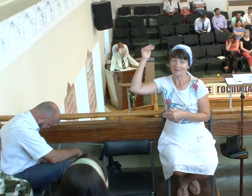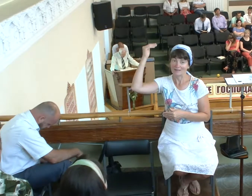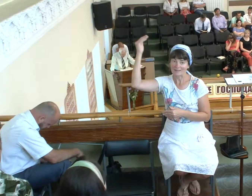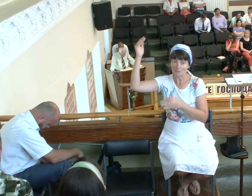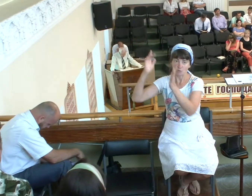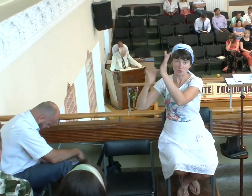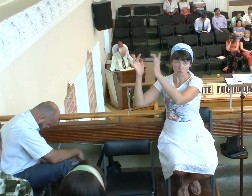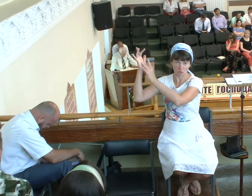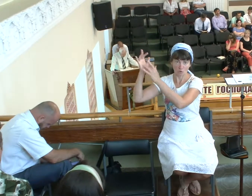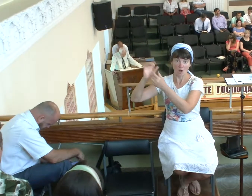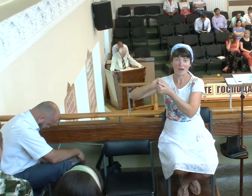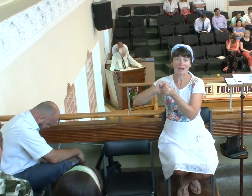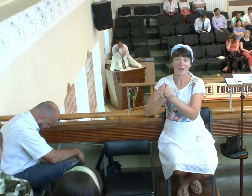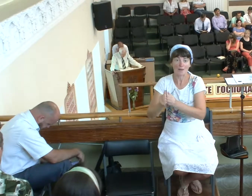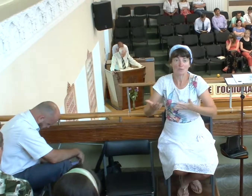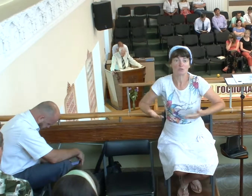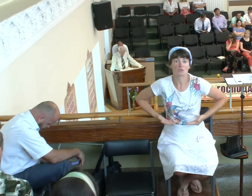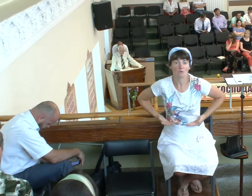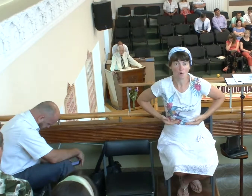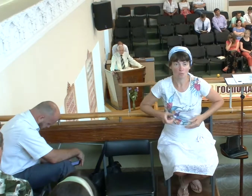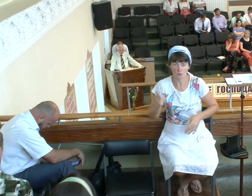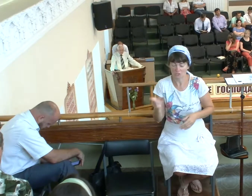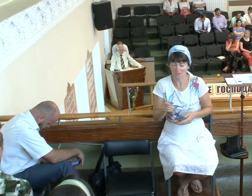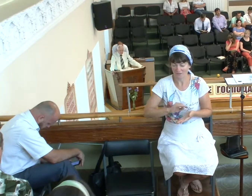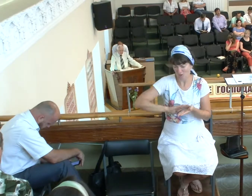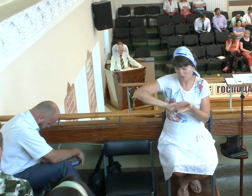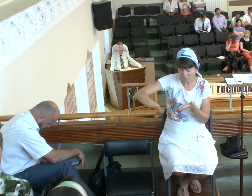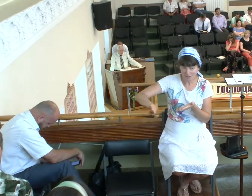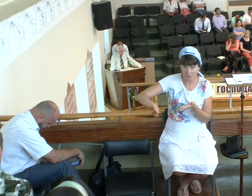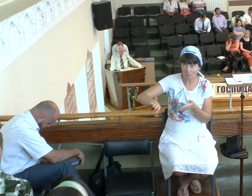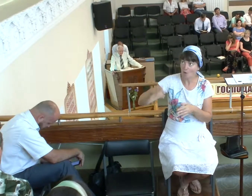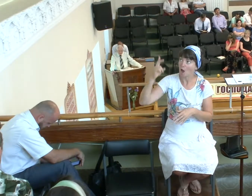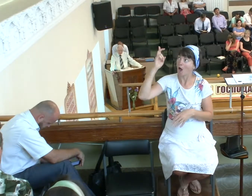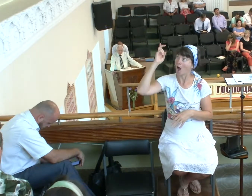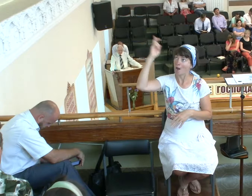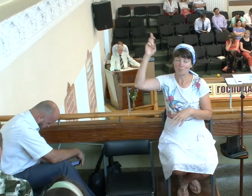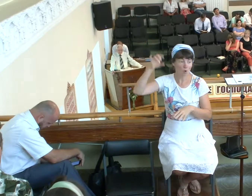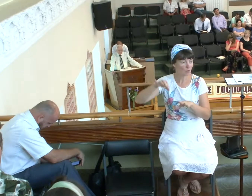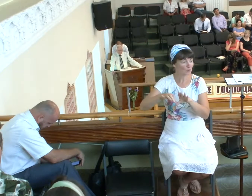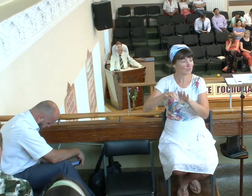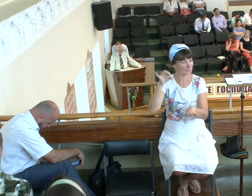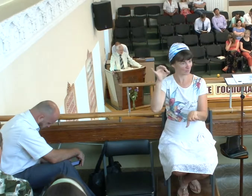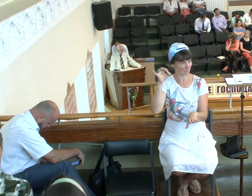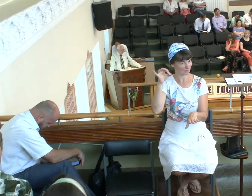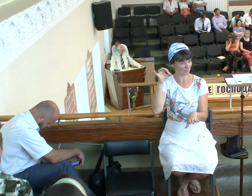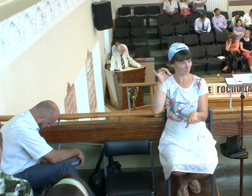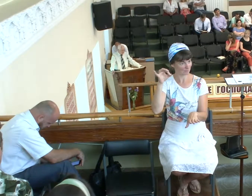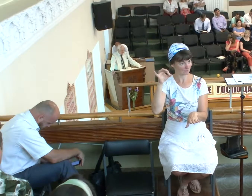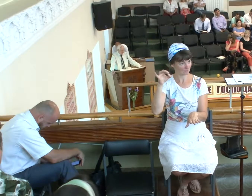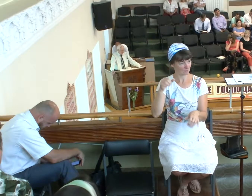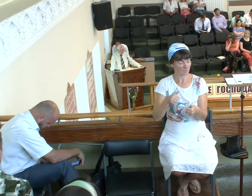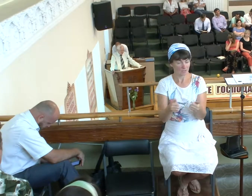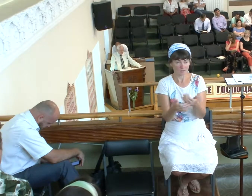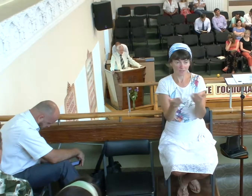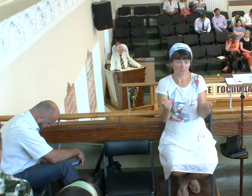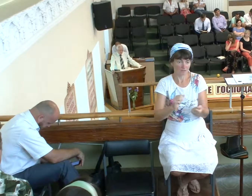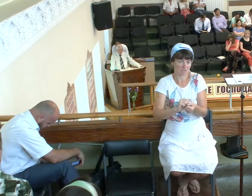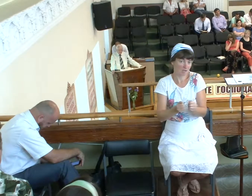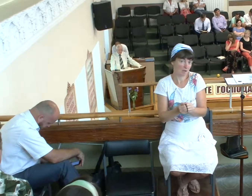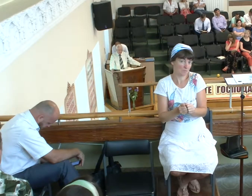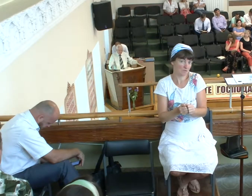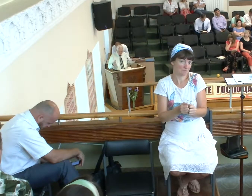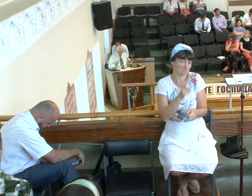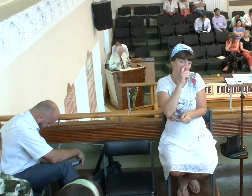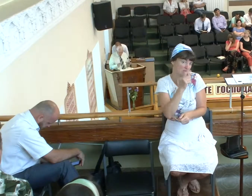и отверженному, но Богом избранному, драгоценному. Камень, друзья, для нас камень мало значит, но